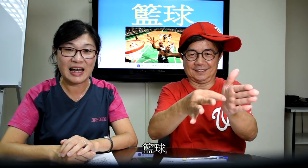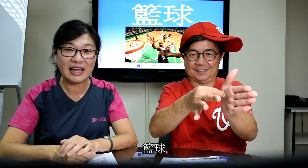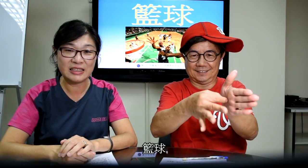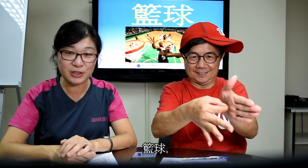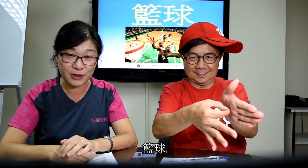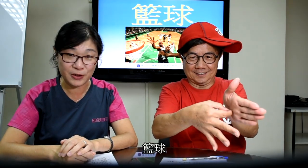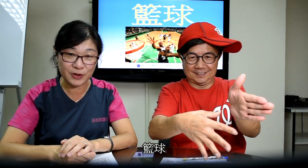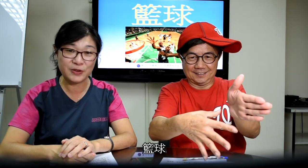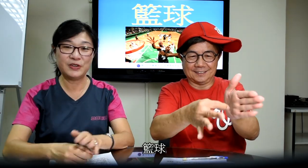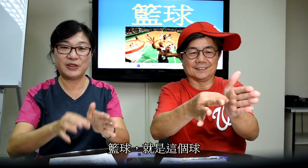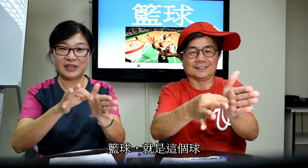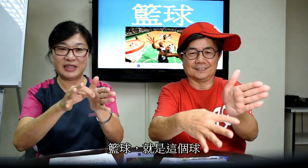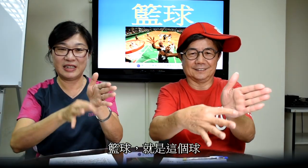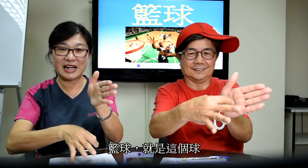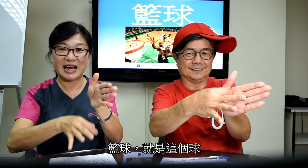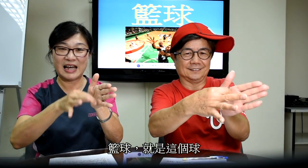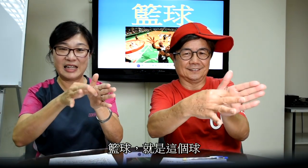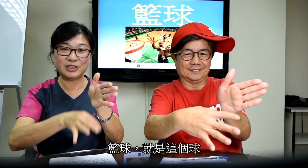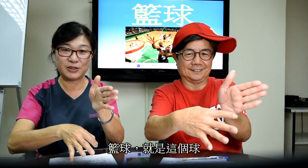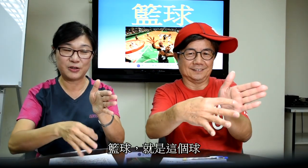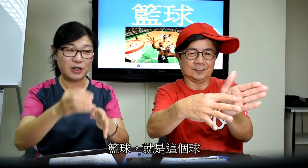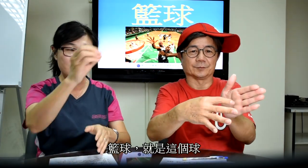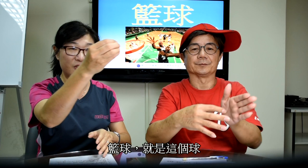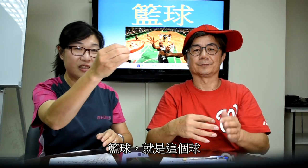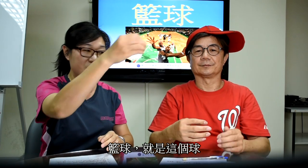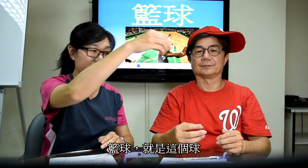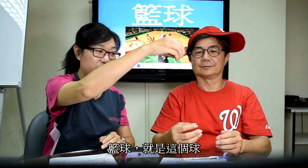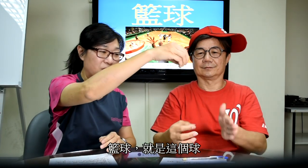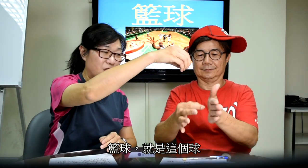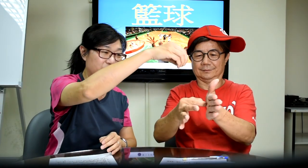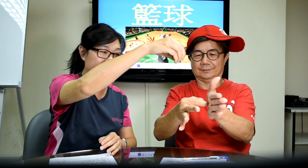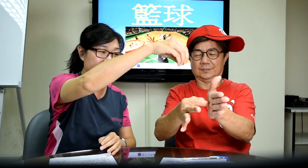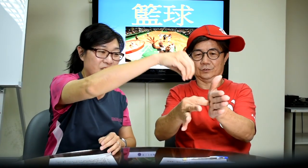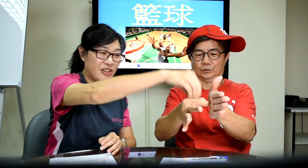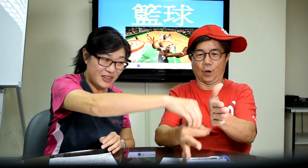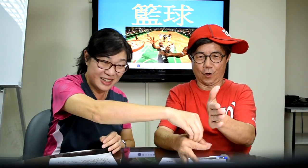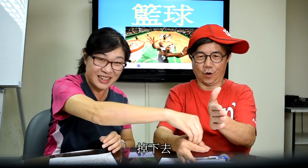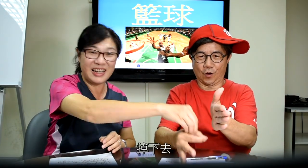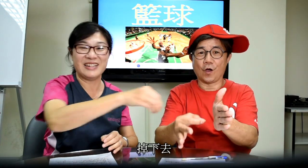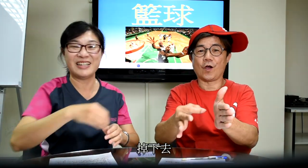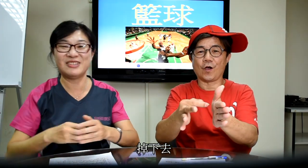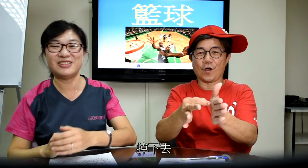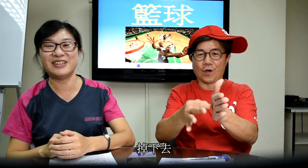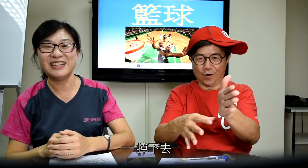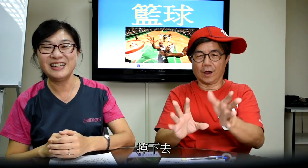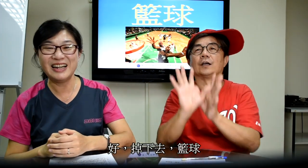篮球，篮球就是这个球掉下去，